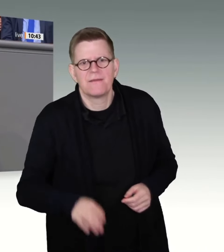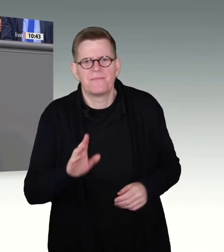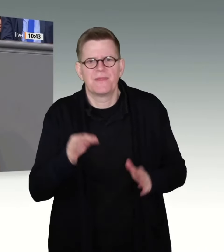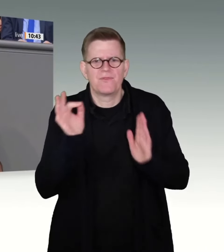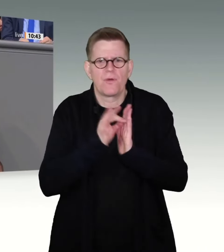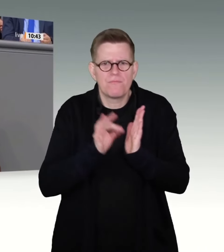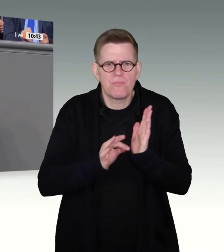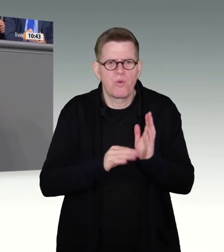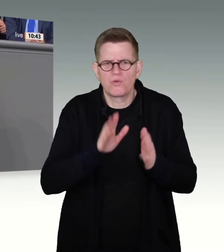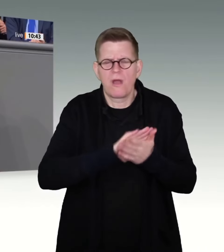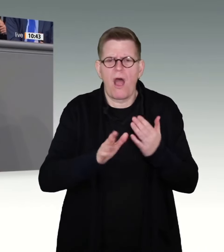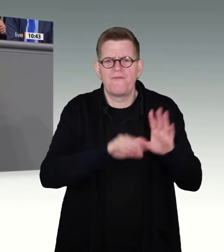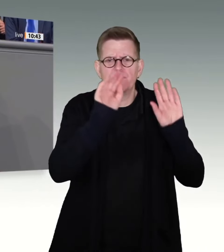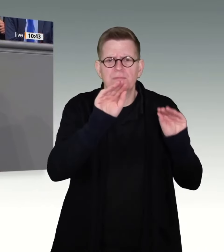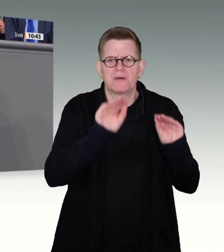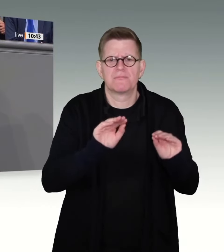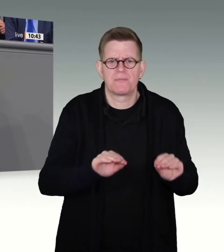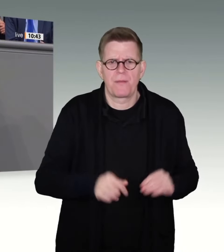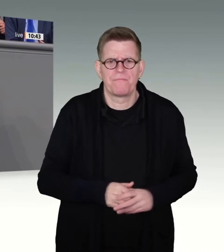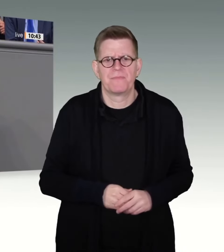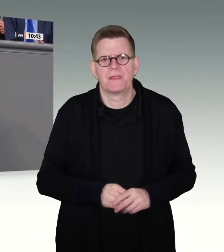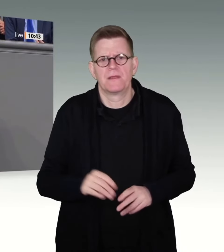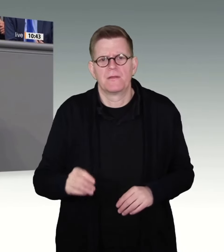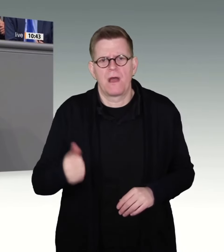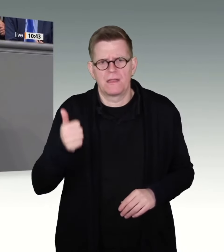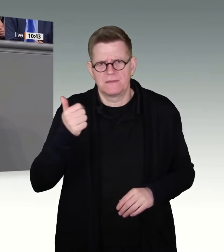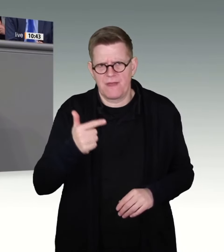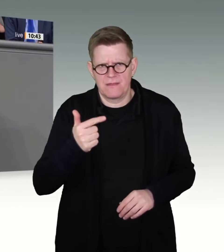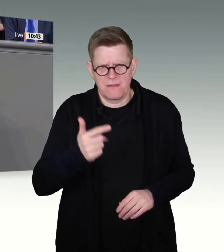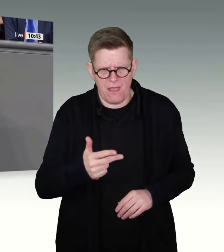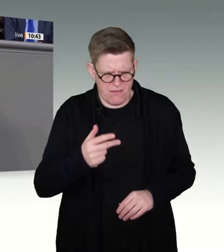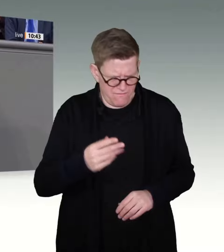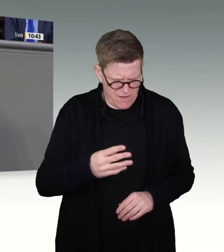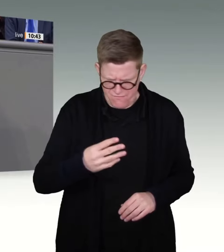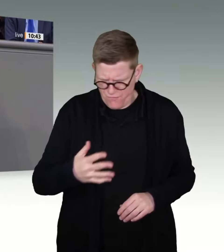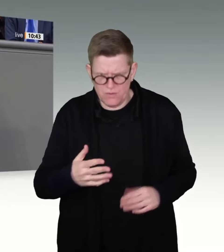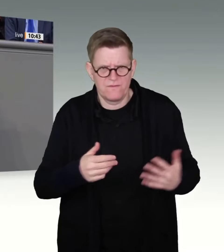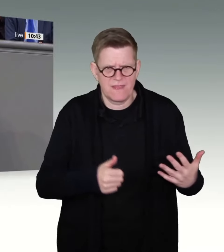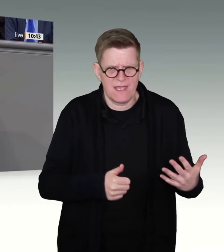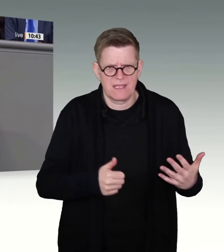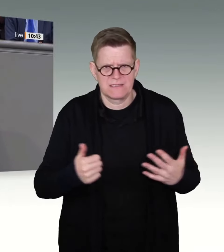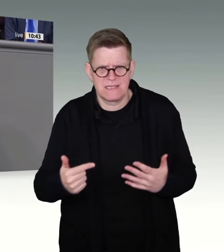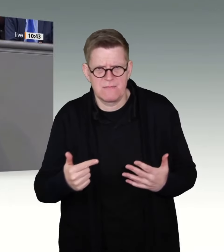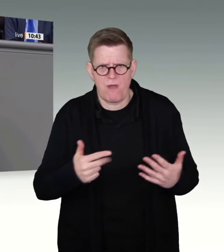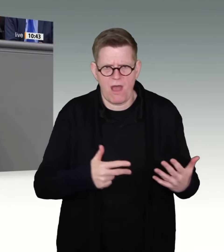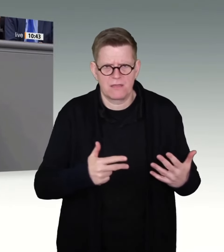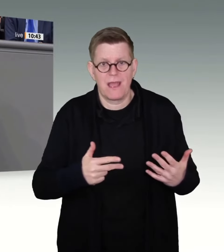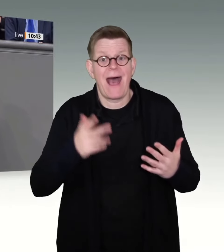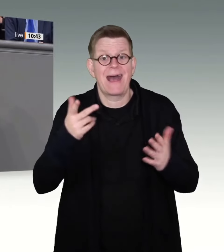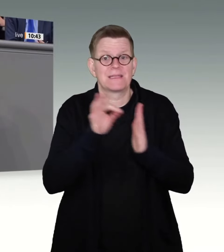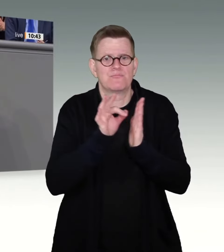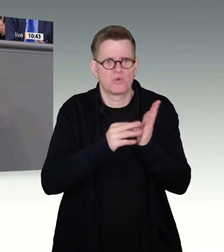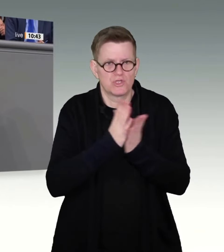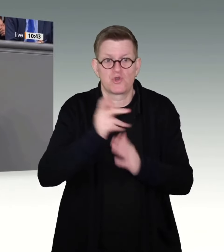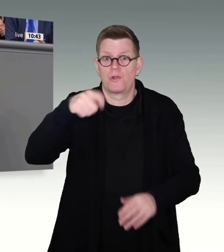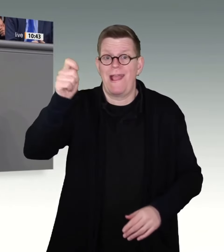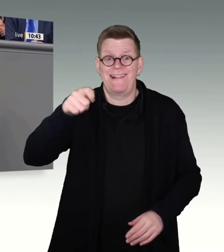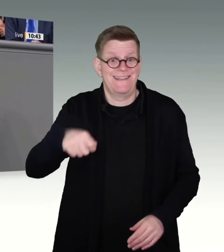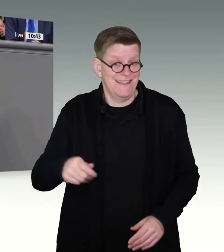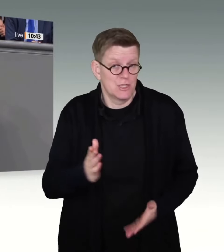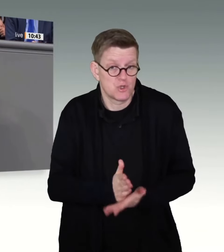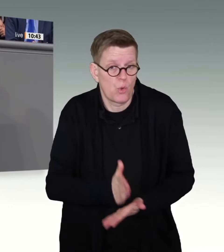die hier relativ willkürlich aufgeführt sind, habe ich eins, zwei, drei, vier, fünf, sechs, sieben, acht Punkte, die bereits erledigt